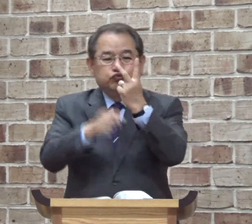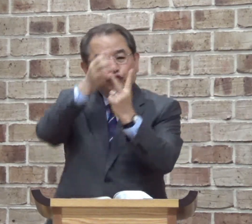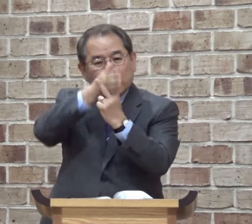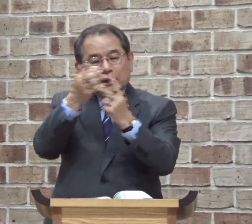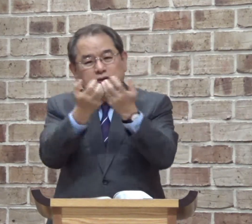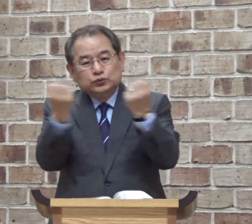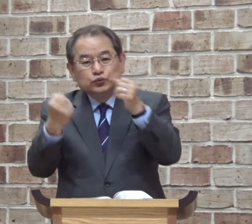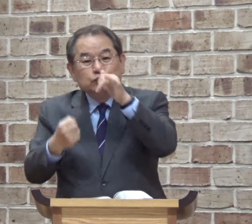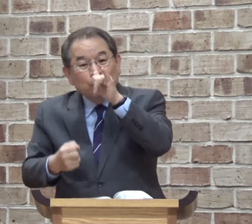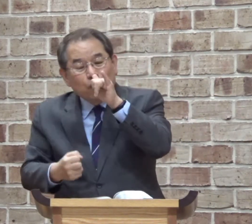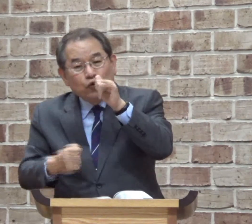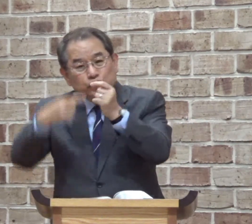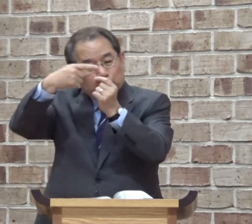이 일반적인 의미인데요.